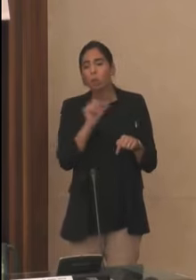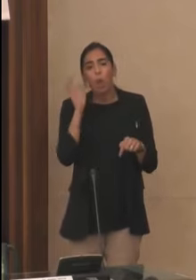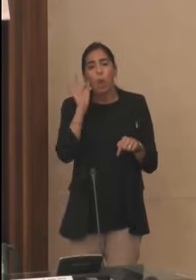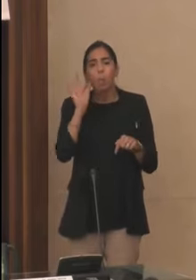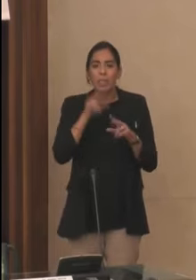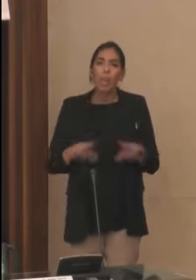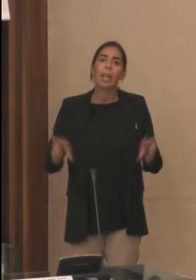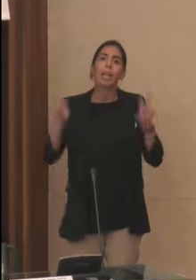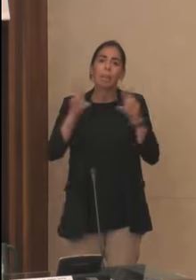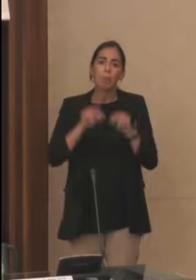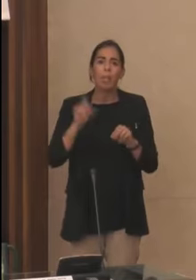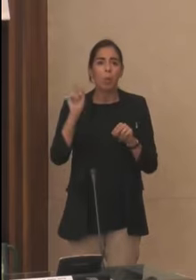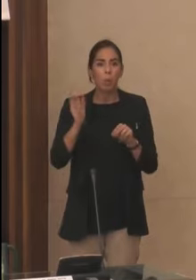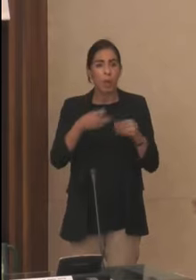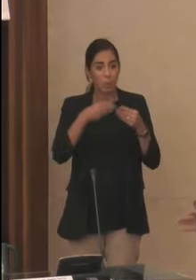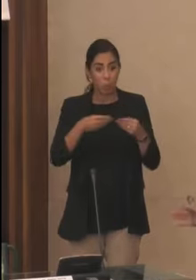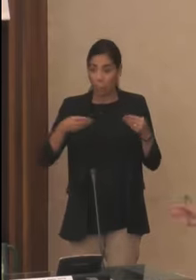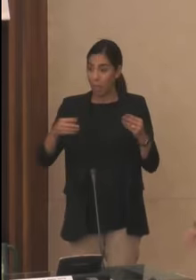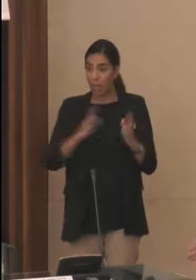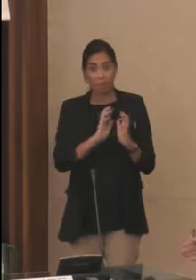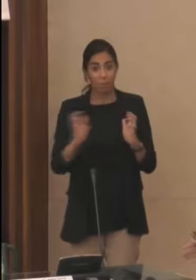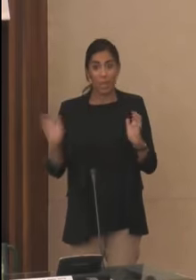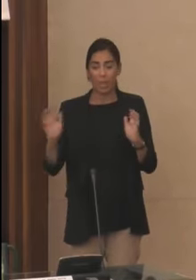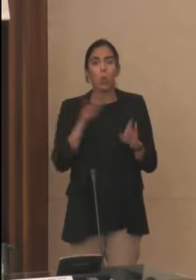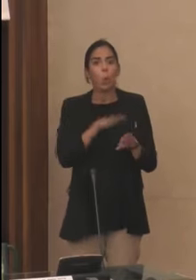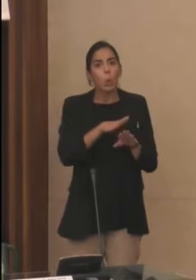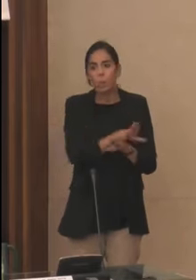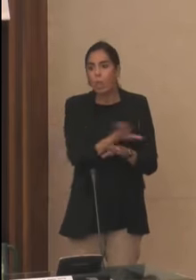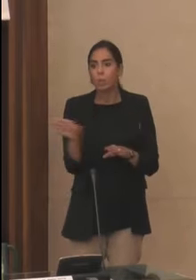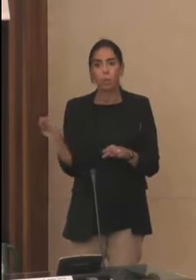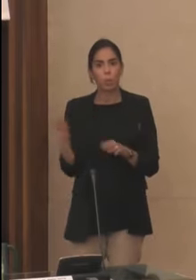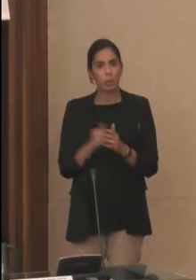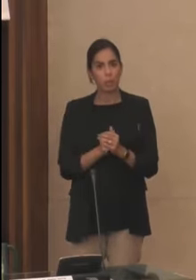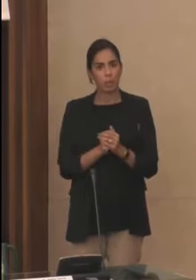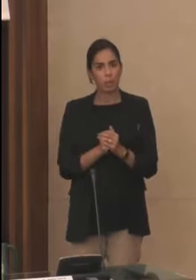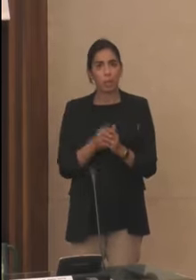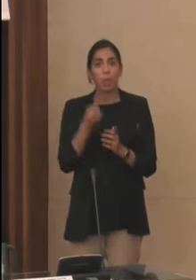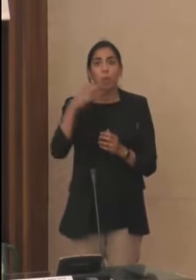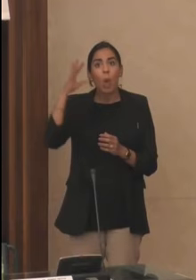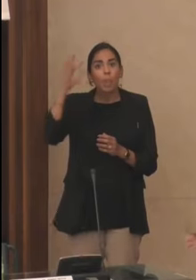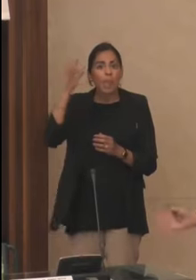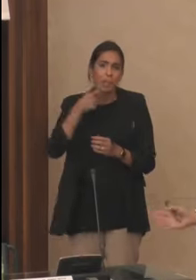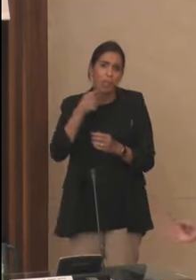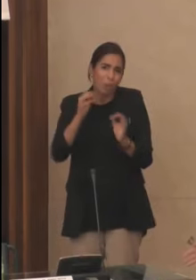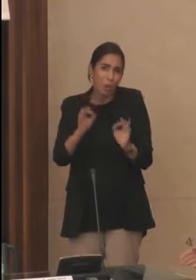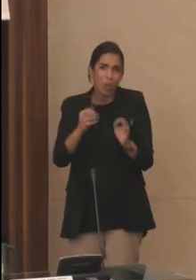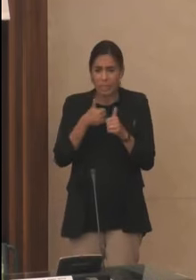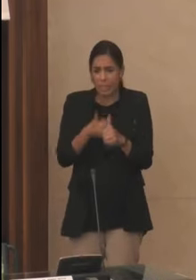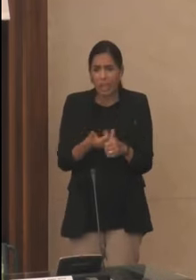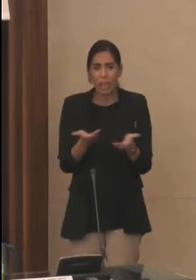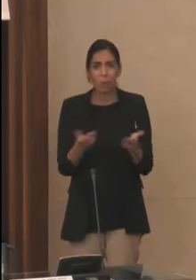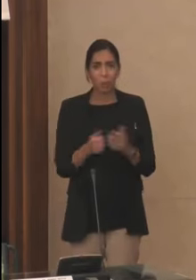di usare tutti gli strumenti di cui abbiamo necessità. Il buon senso va in questa direzione.